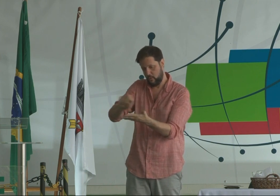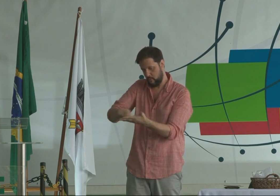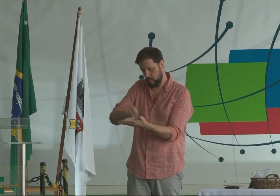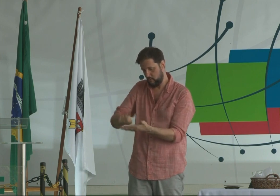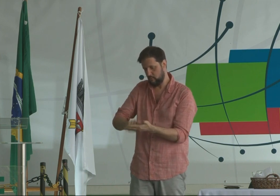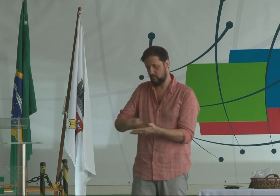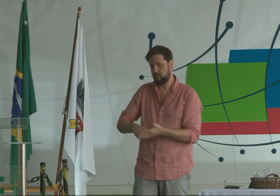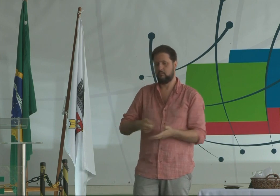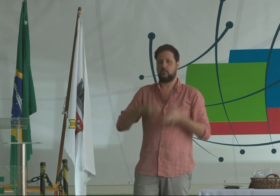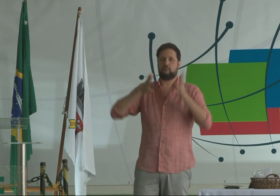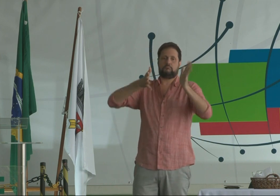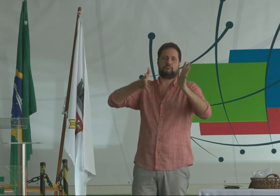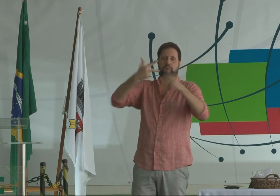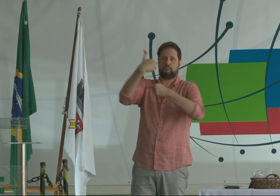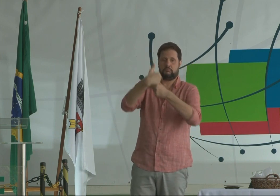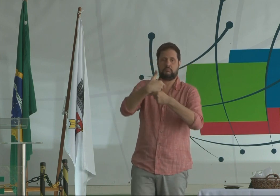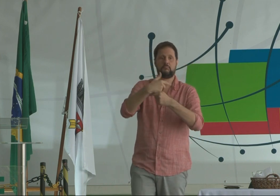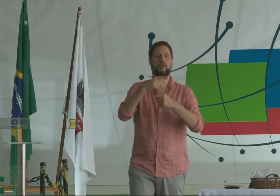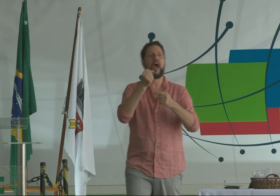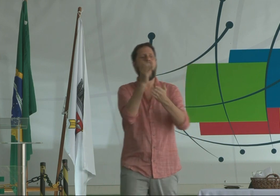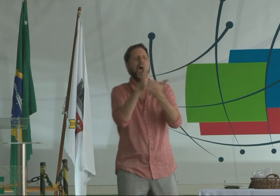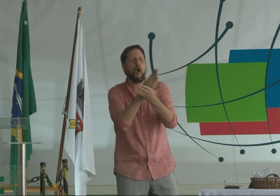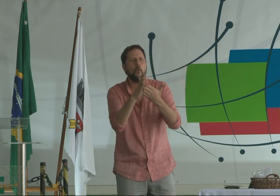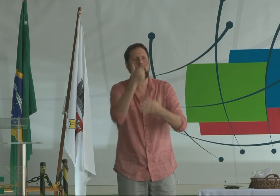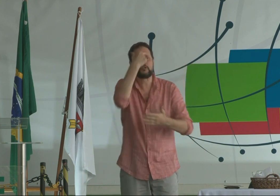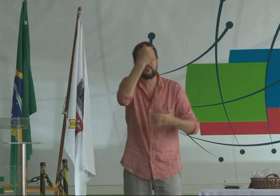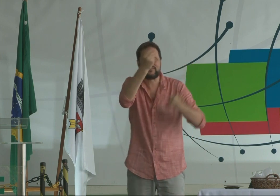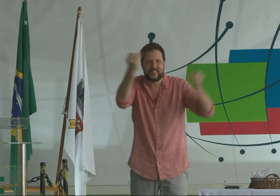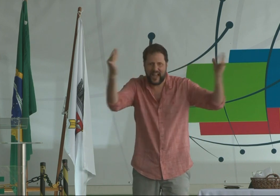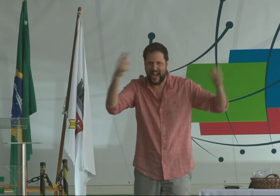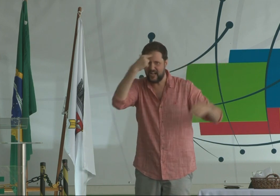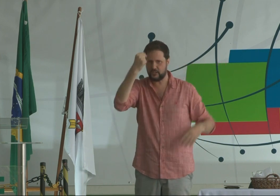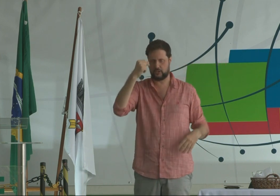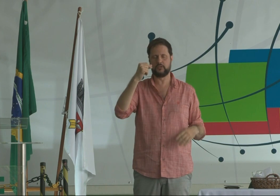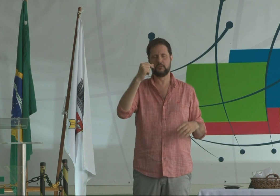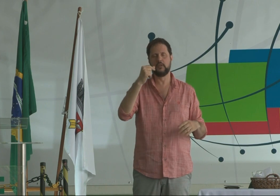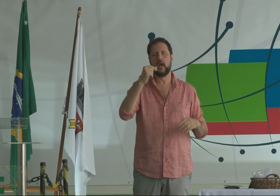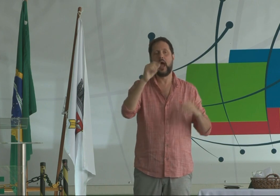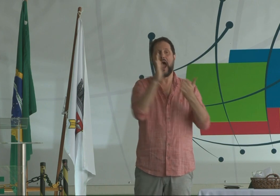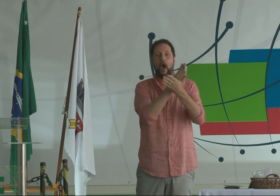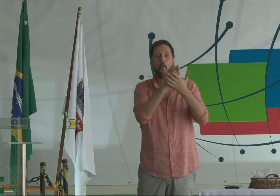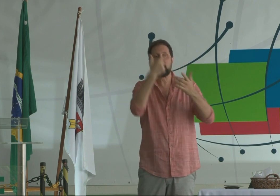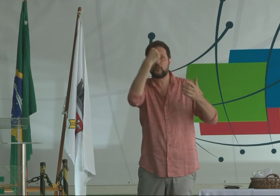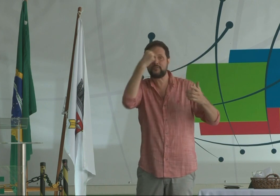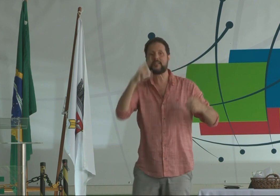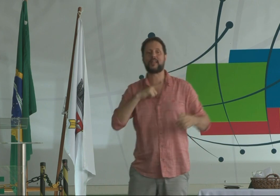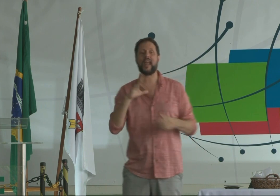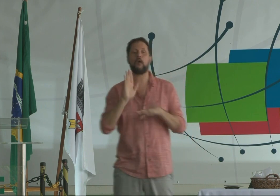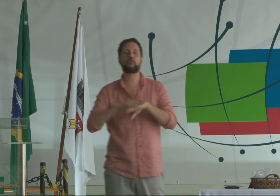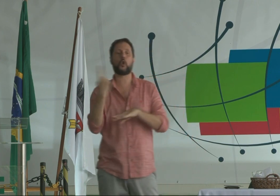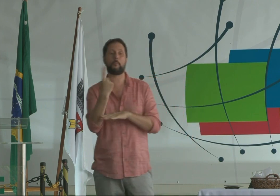avaliado em língua de sinais e não siga progredir também. E no ambiente acadêmico, por exemplo,